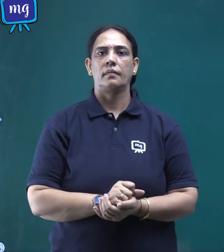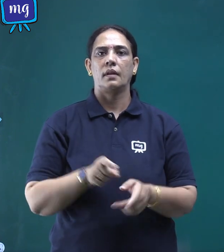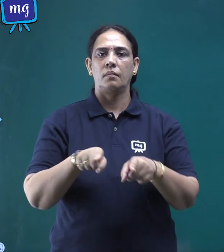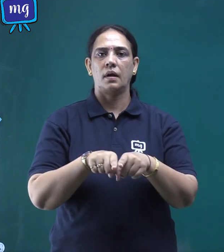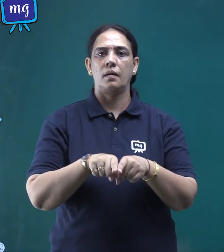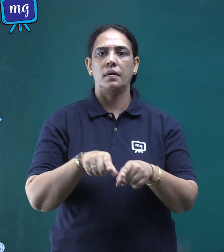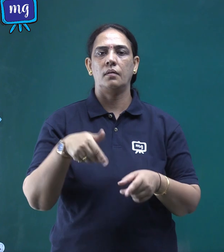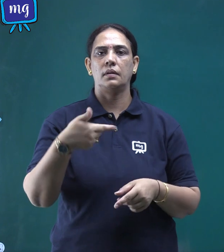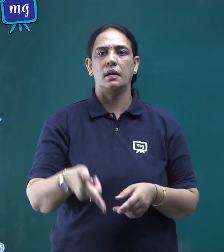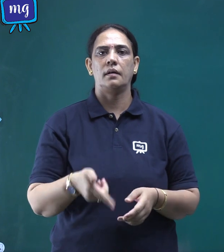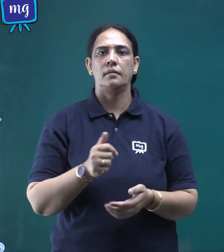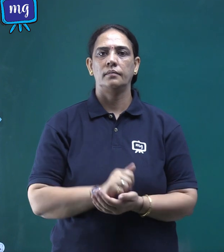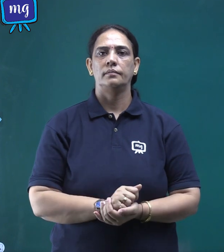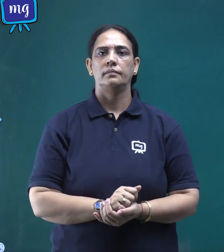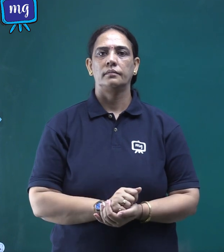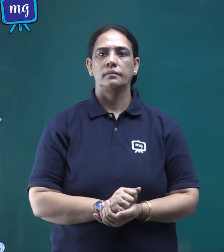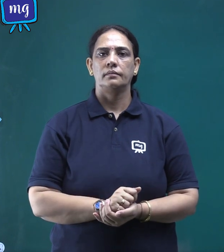बराबर होते हैं।